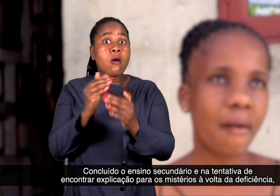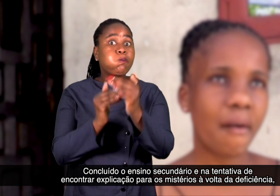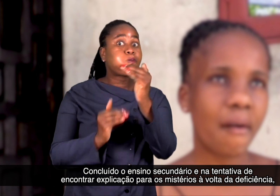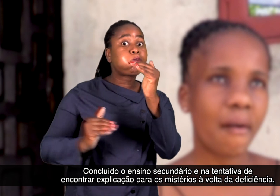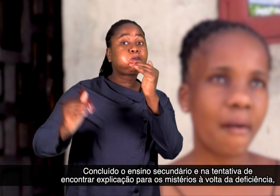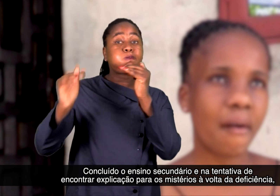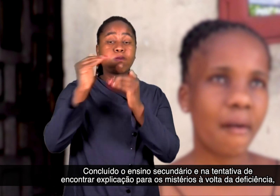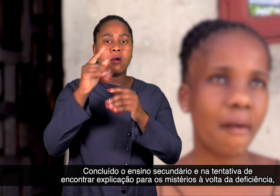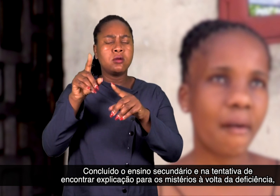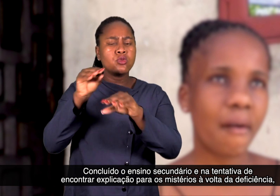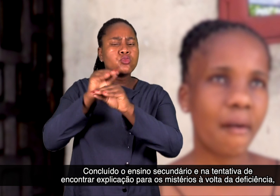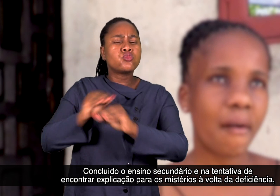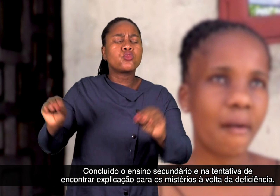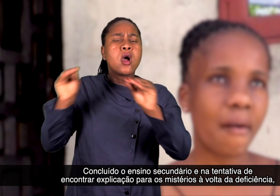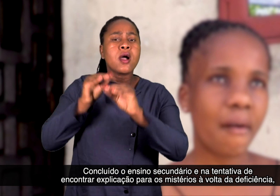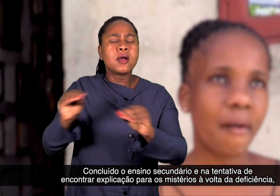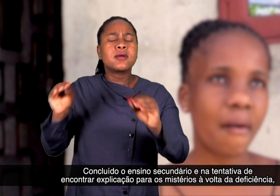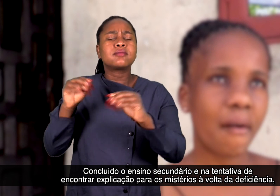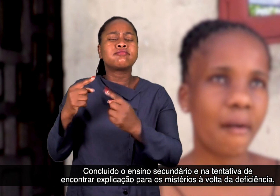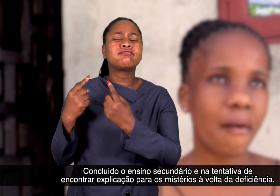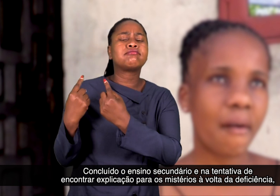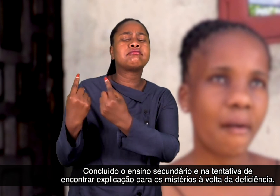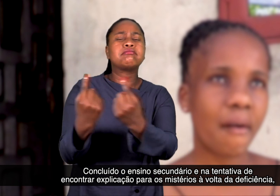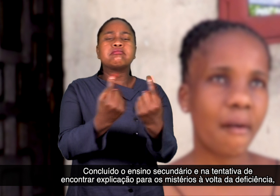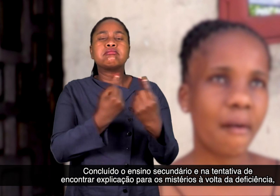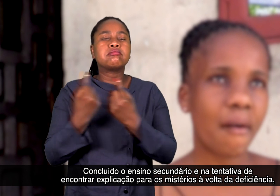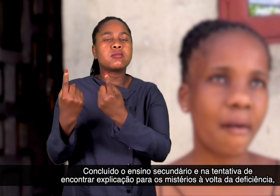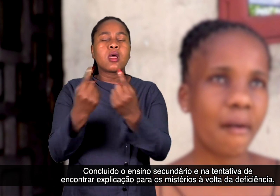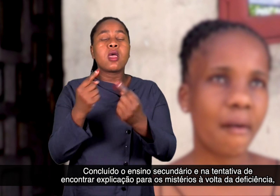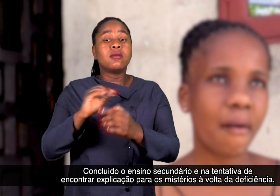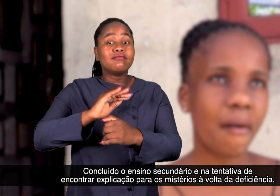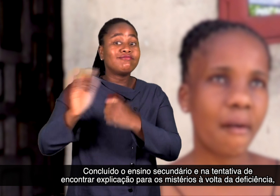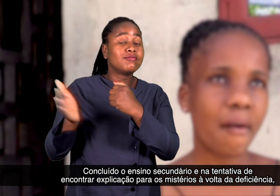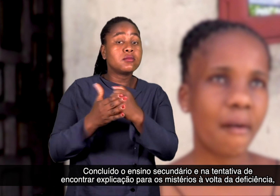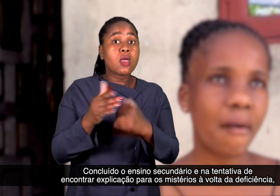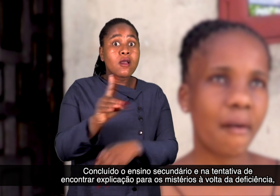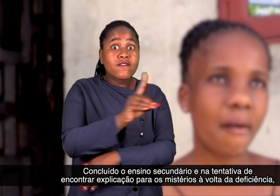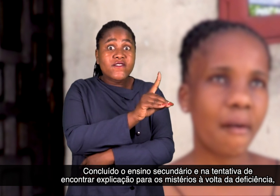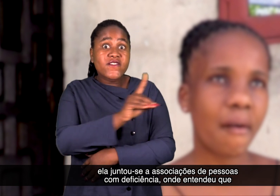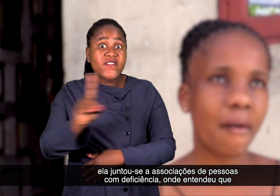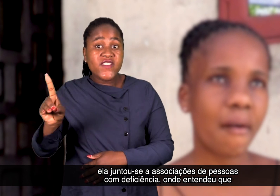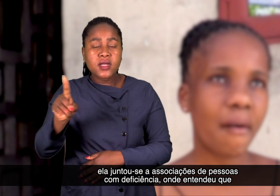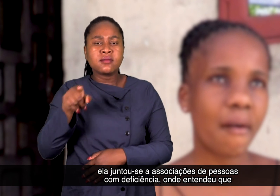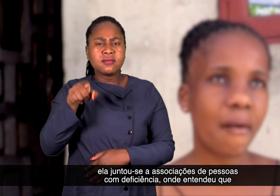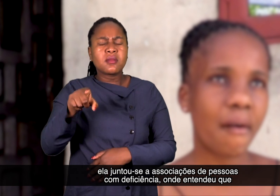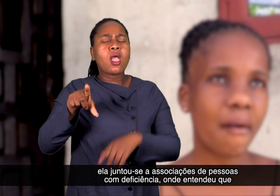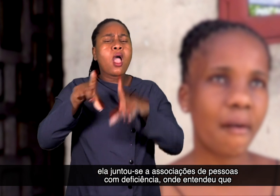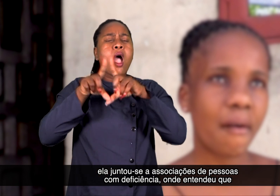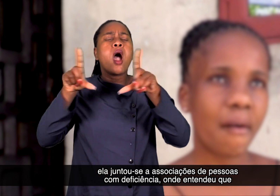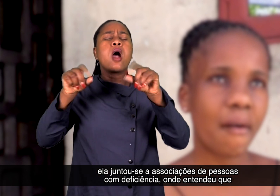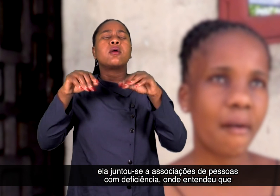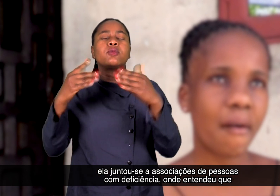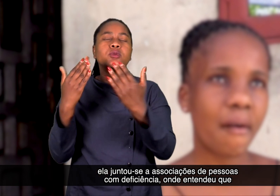ensino secundário e na tentativa de encontrar explicação para os mistérios à volta da deficiência, ela juntou-se